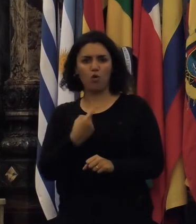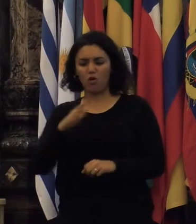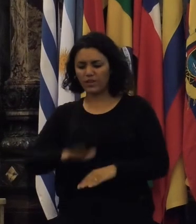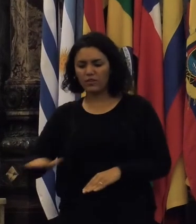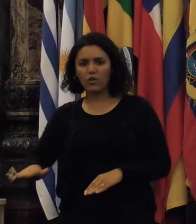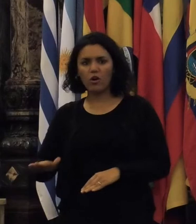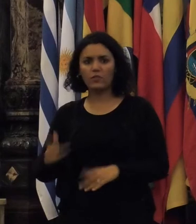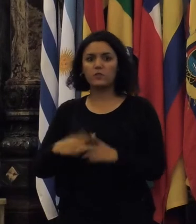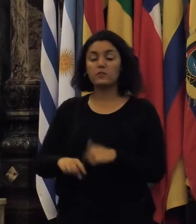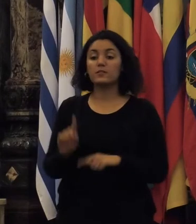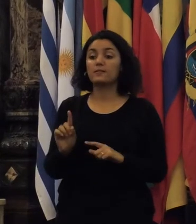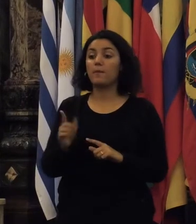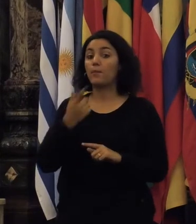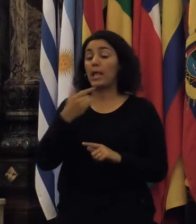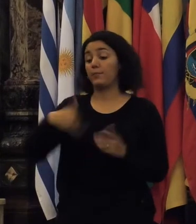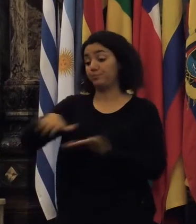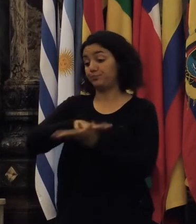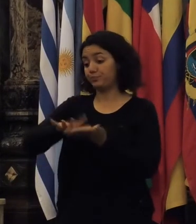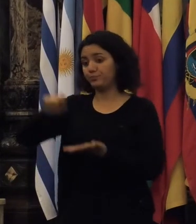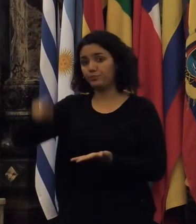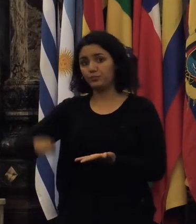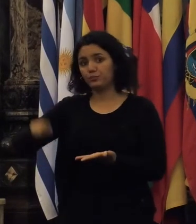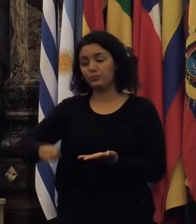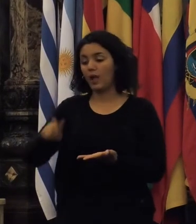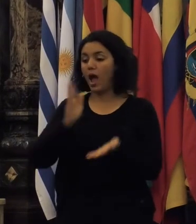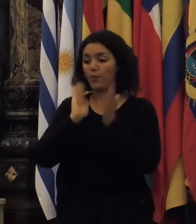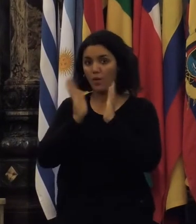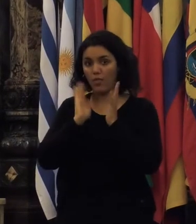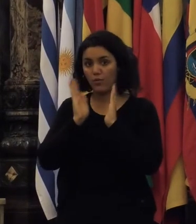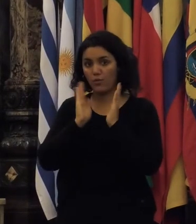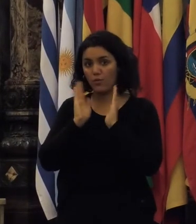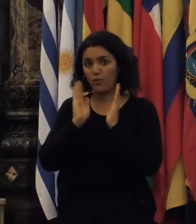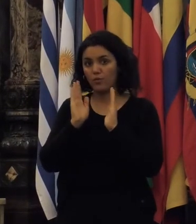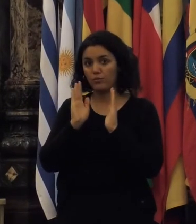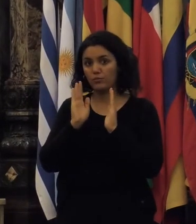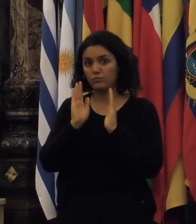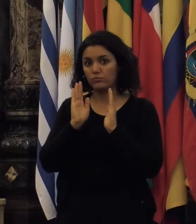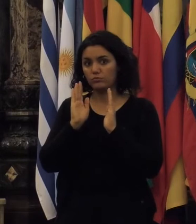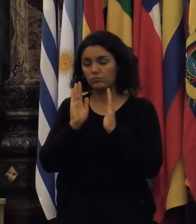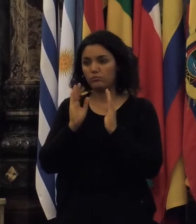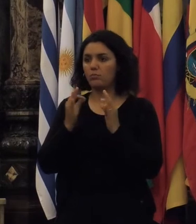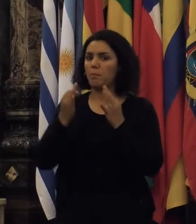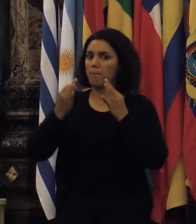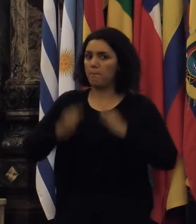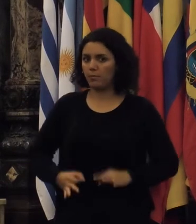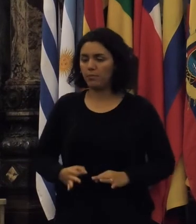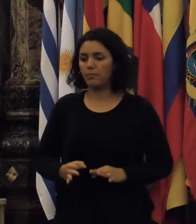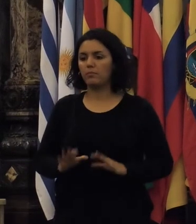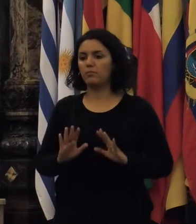en el escenario judicial, por ejemplo, un abogado firme que la